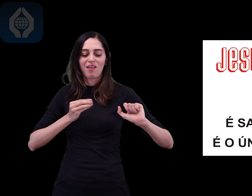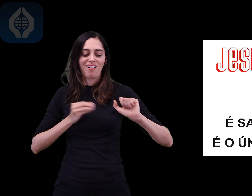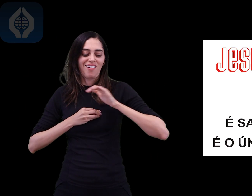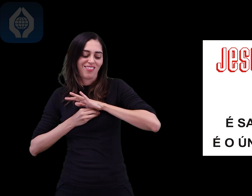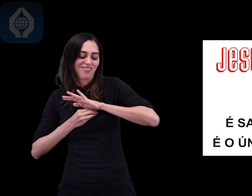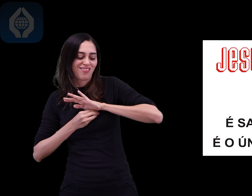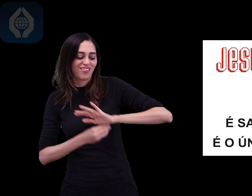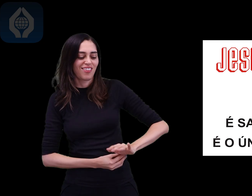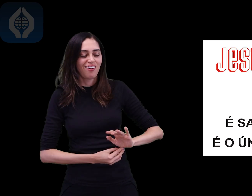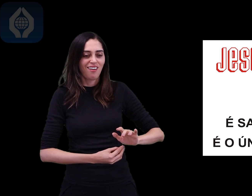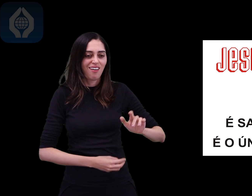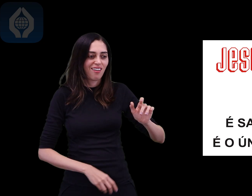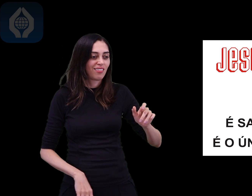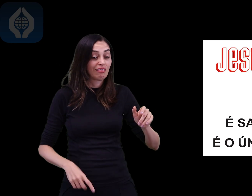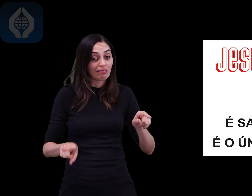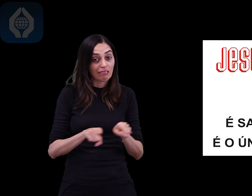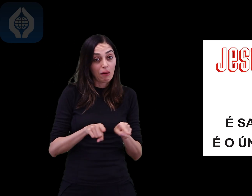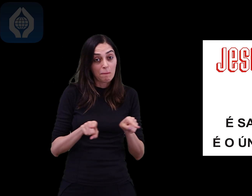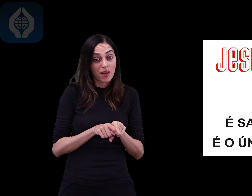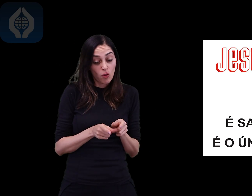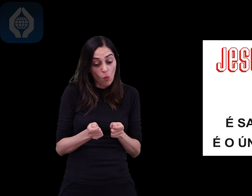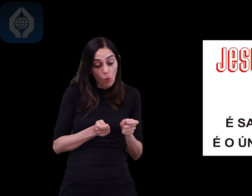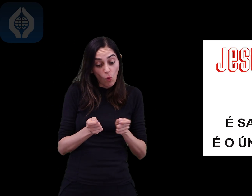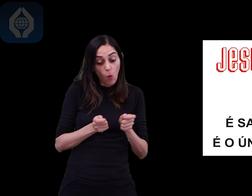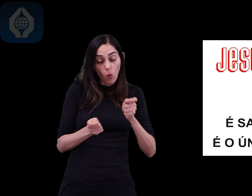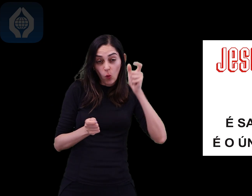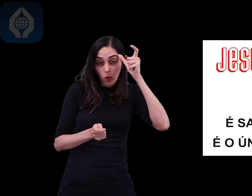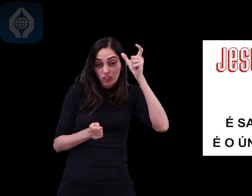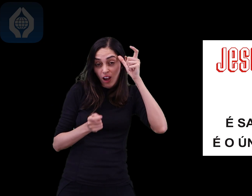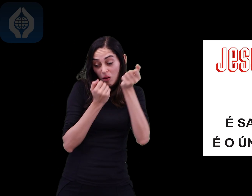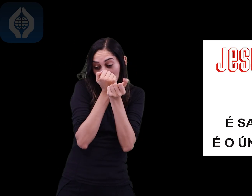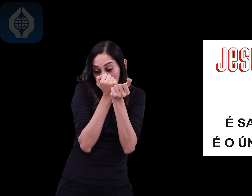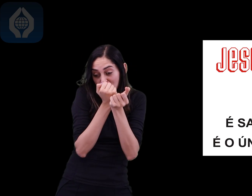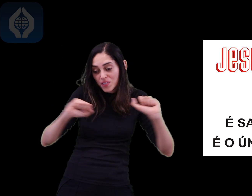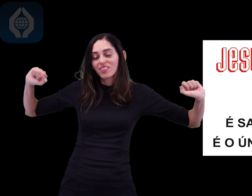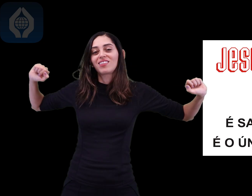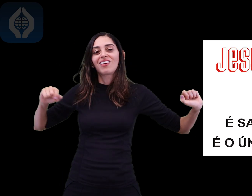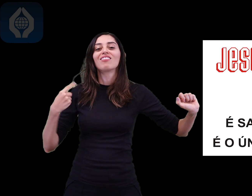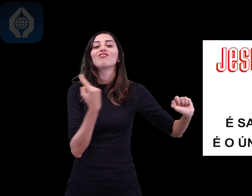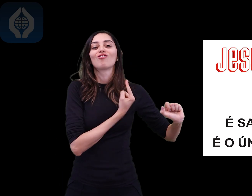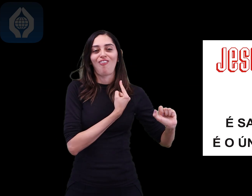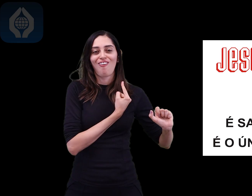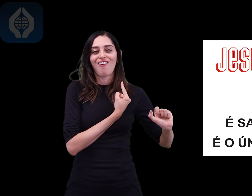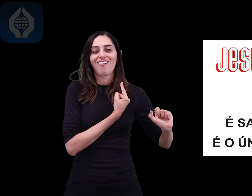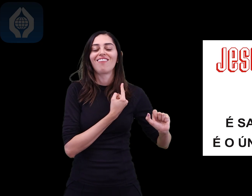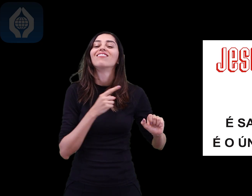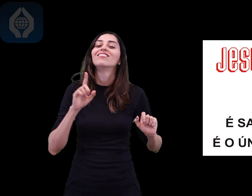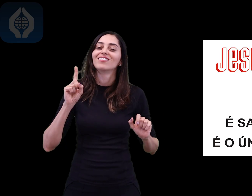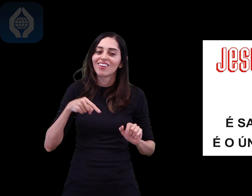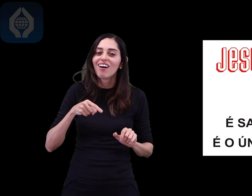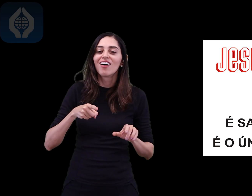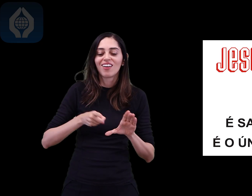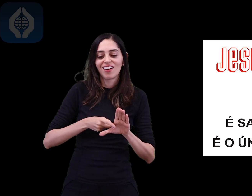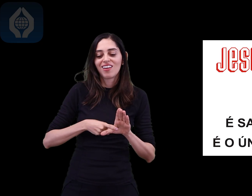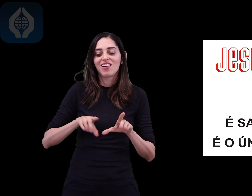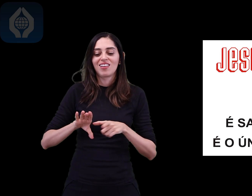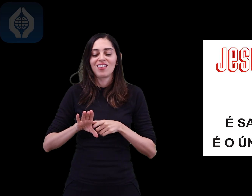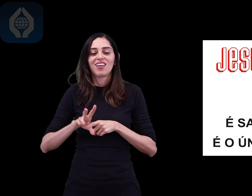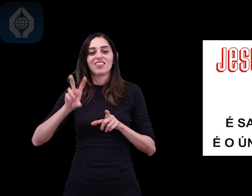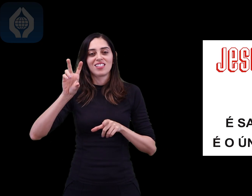Satanás e da morte. Essa é a nossa proposta nessa jornada de 50 passos ou 50 lições, e eu convido a